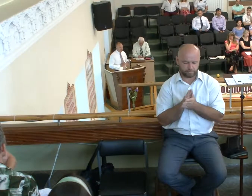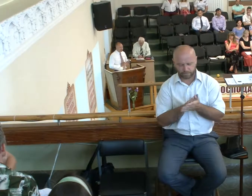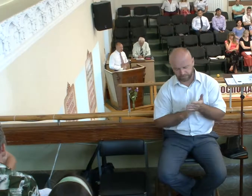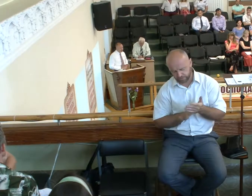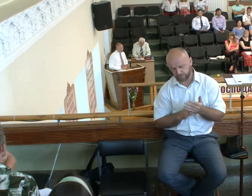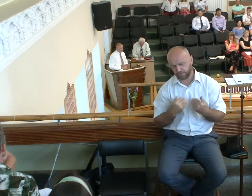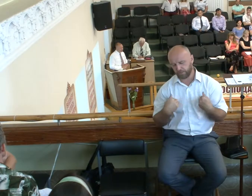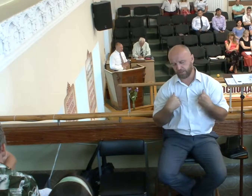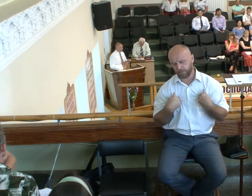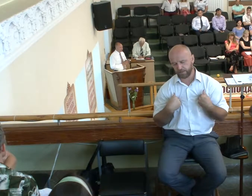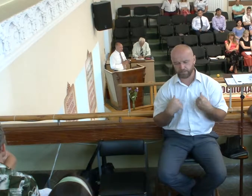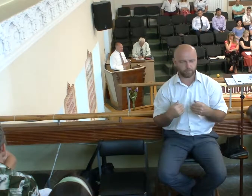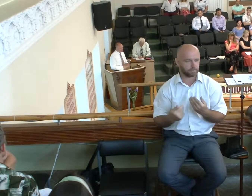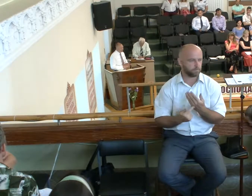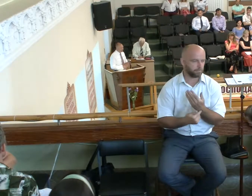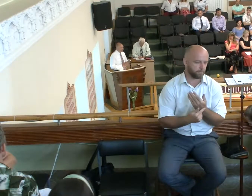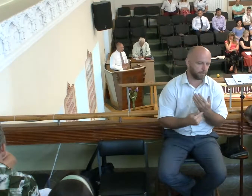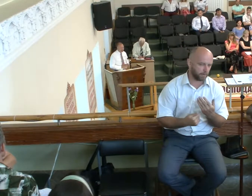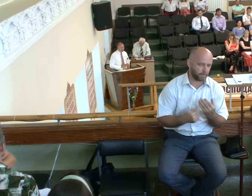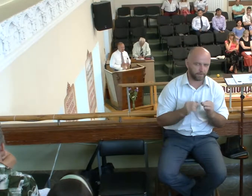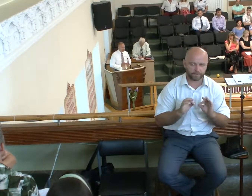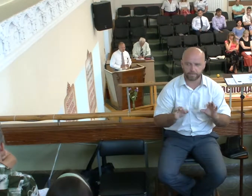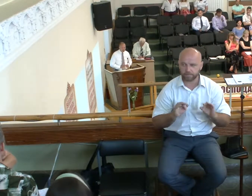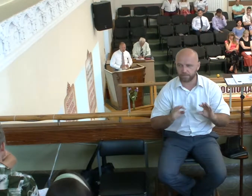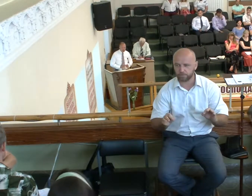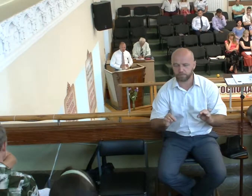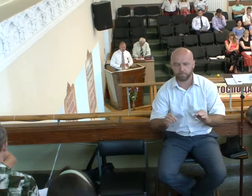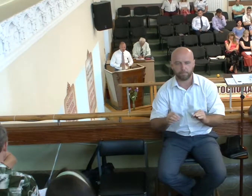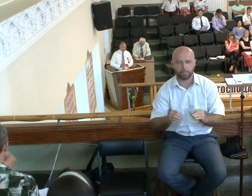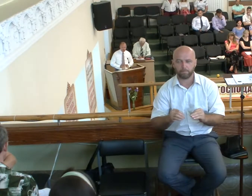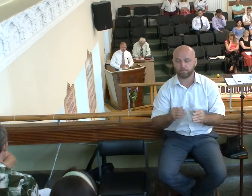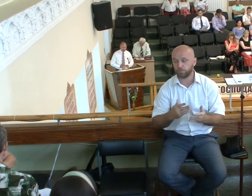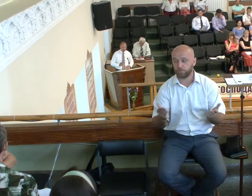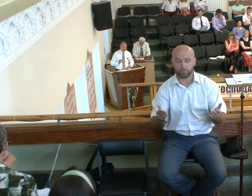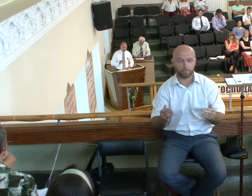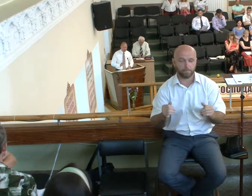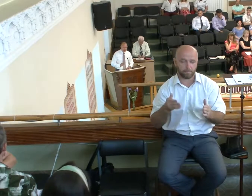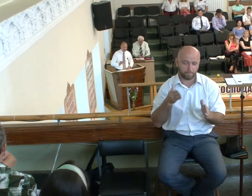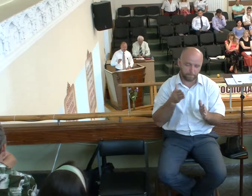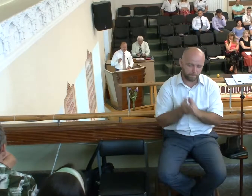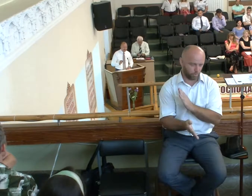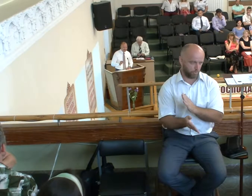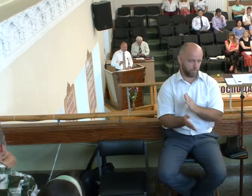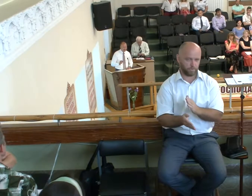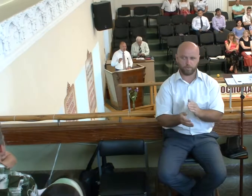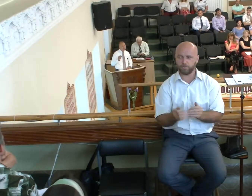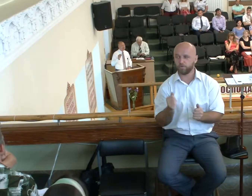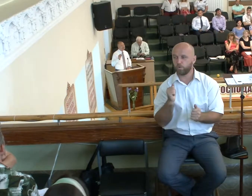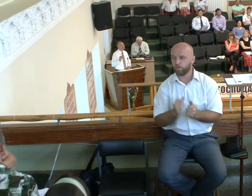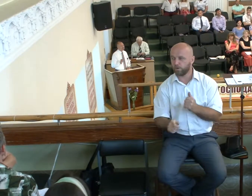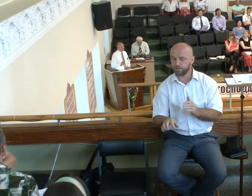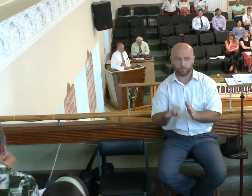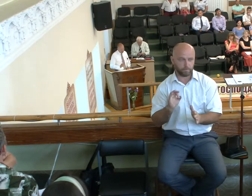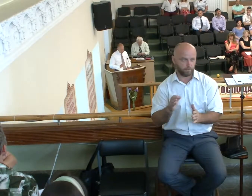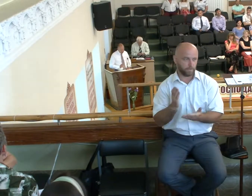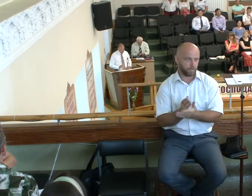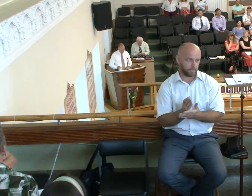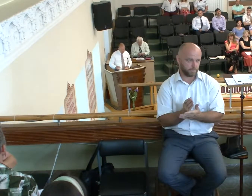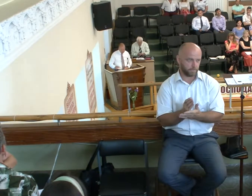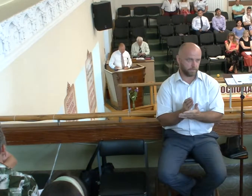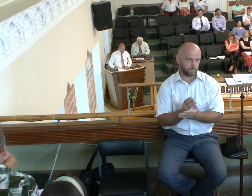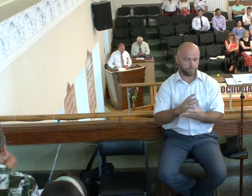Писание говорит очень ясно и понятно. У каждого выбора есть последствия.